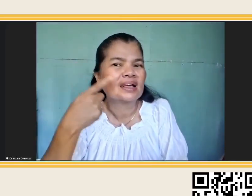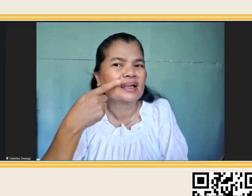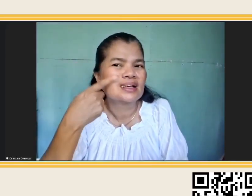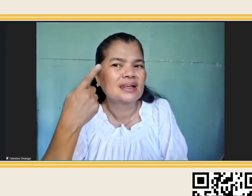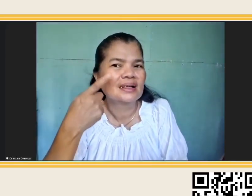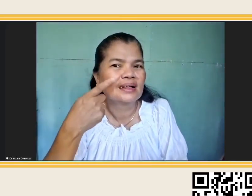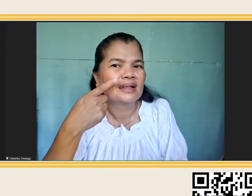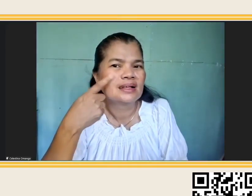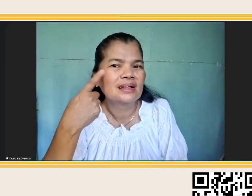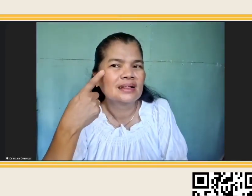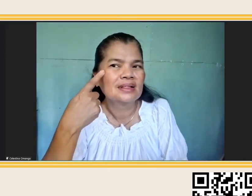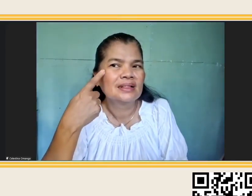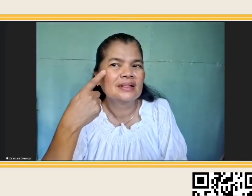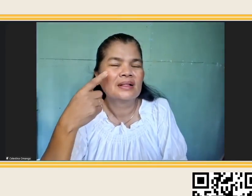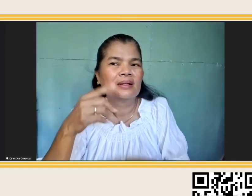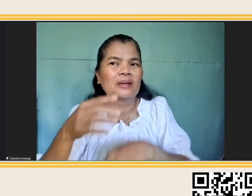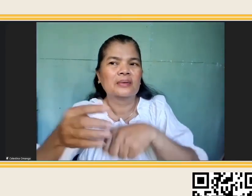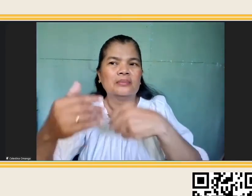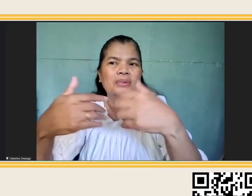Pink.